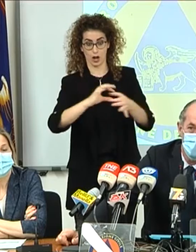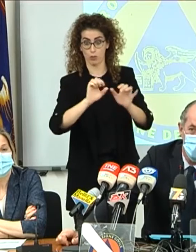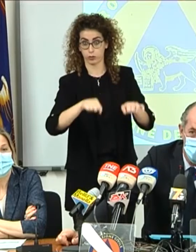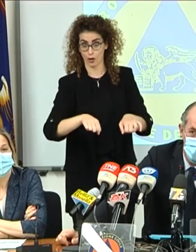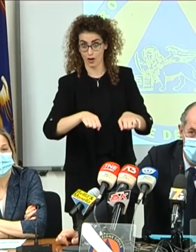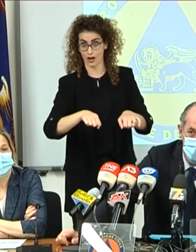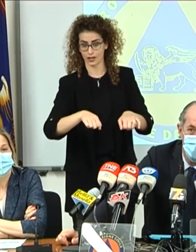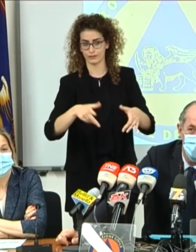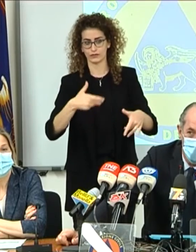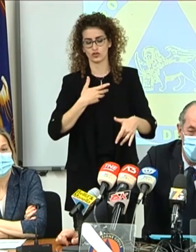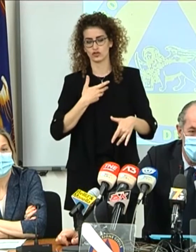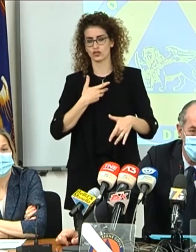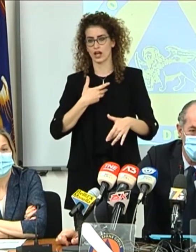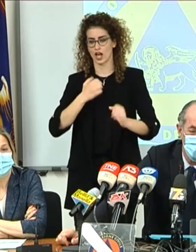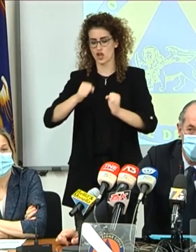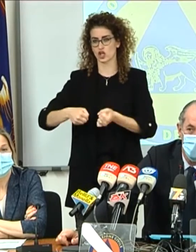sugli sci che il doppio del sella ronda